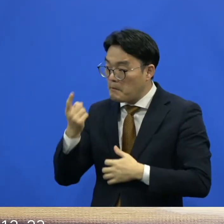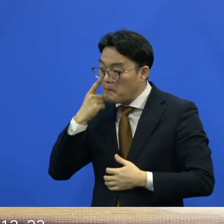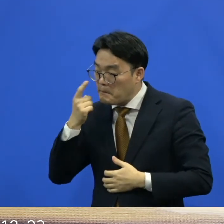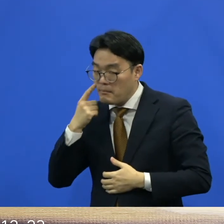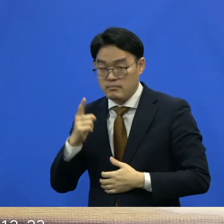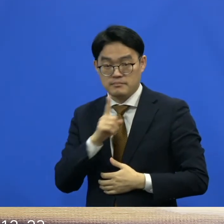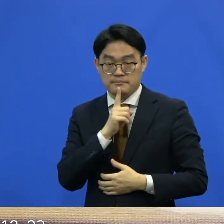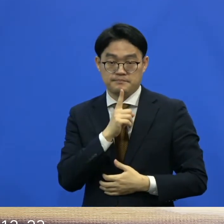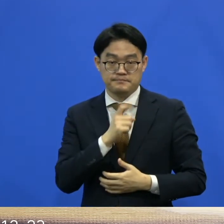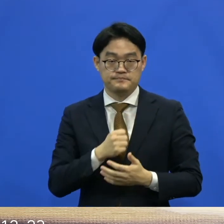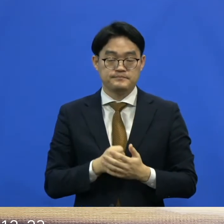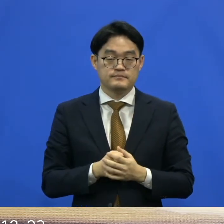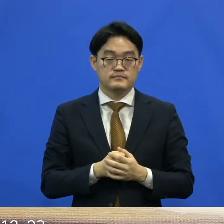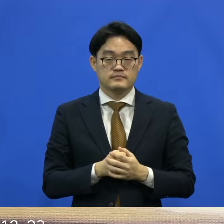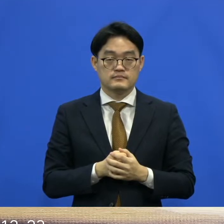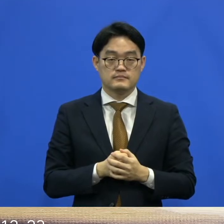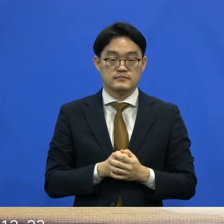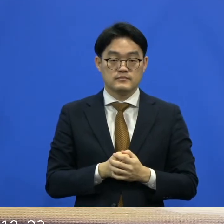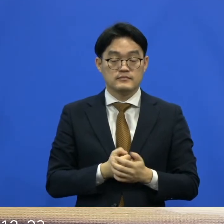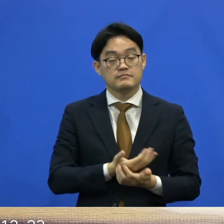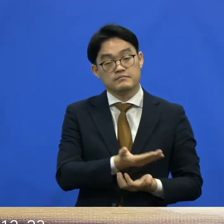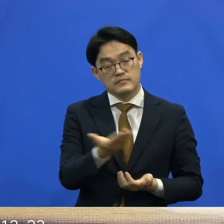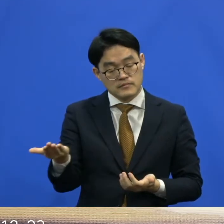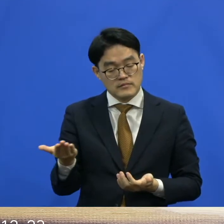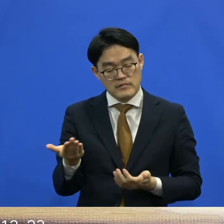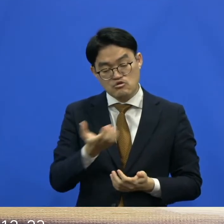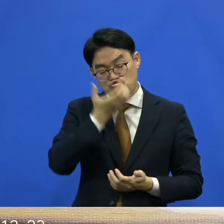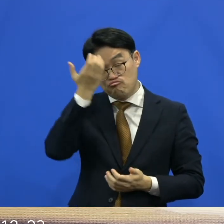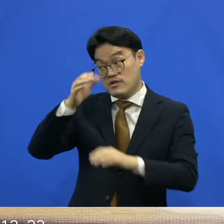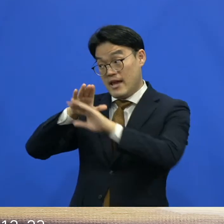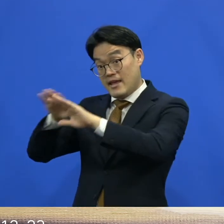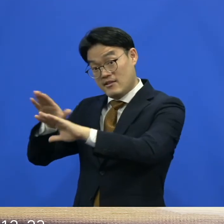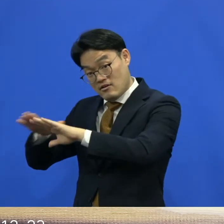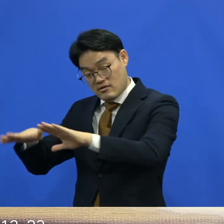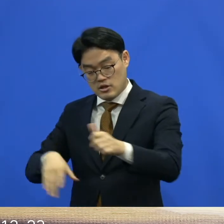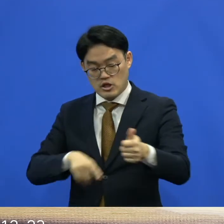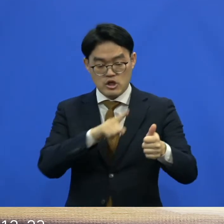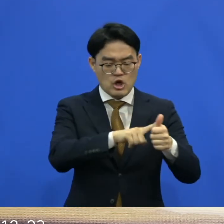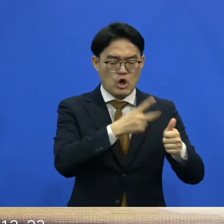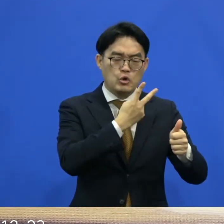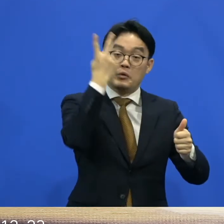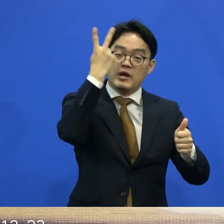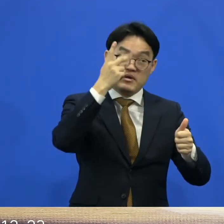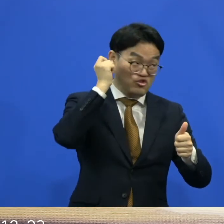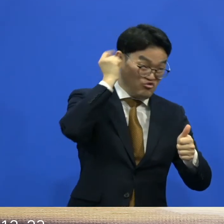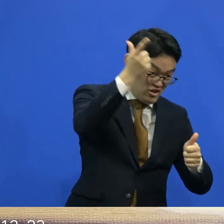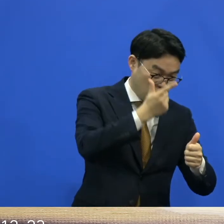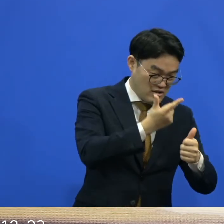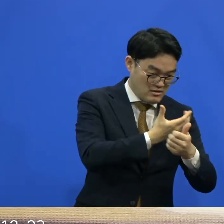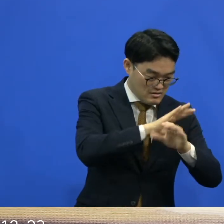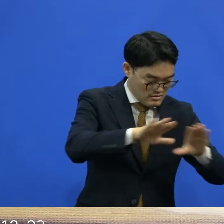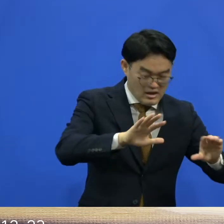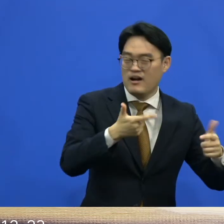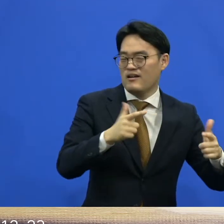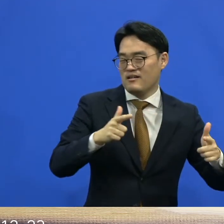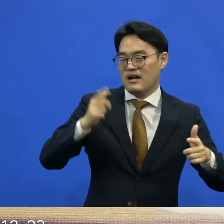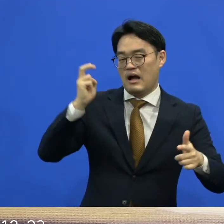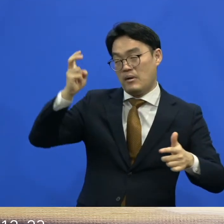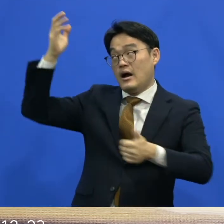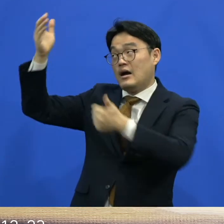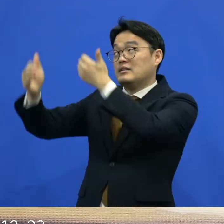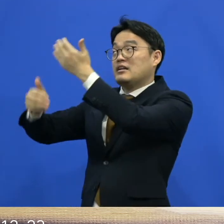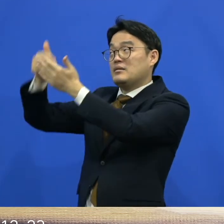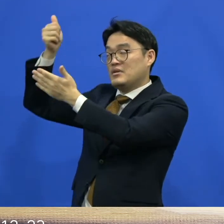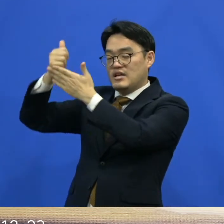여러분, 이렇게 직접적인 언급은 아니지만 하나님의 도우심으로 요셉이 그들의 꿈을 해석해 준 것으로